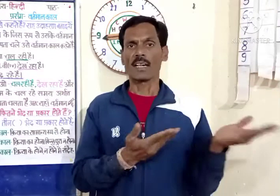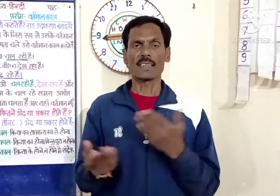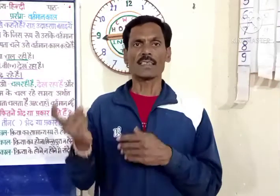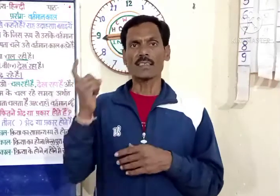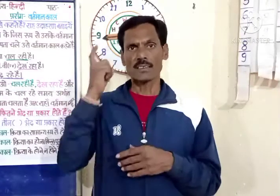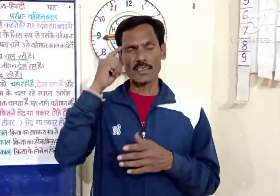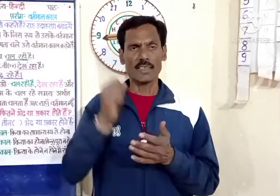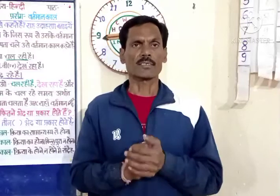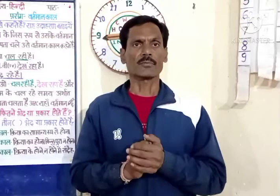आइए जानें।